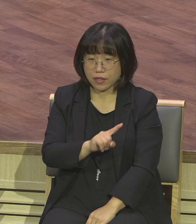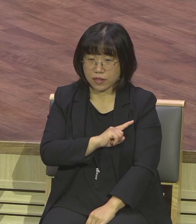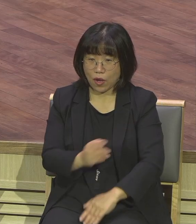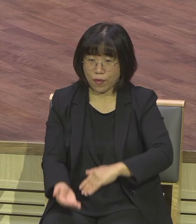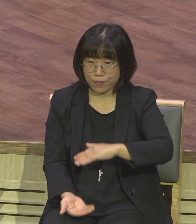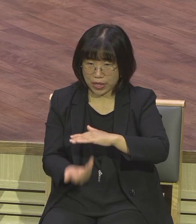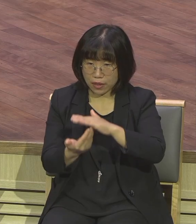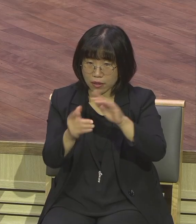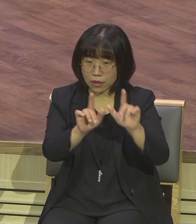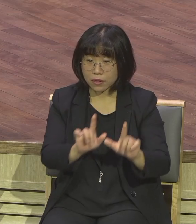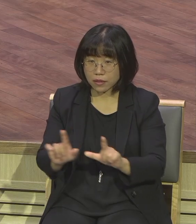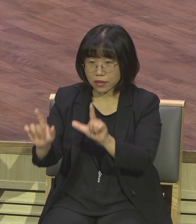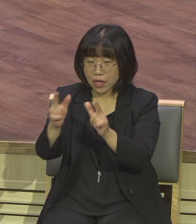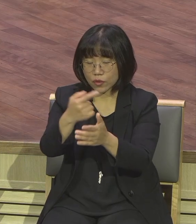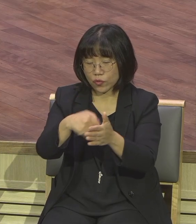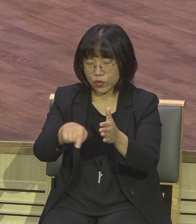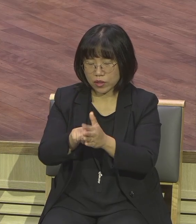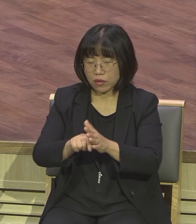인생이 돼야 되는데.